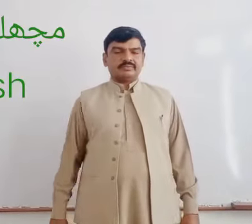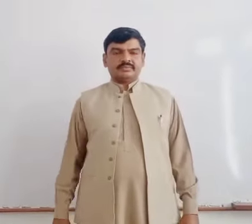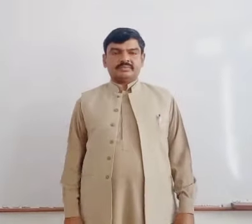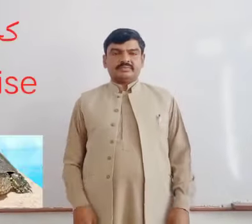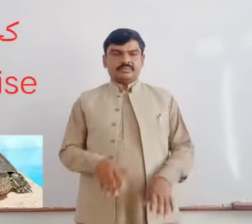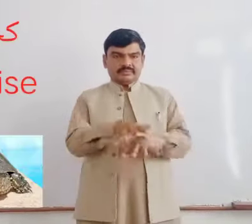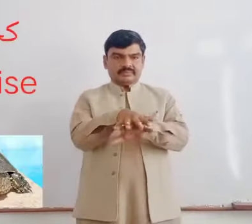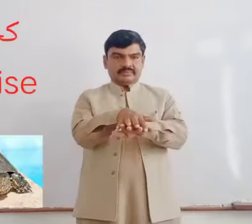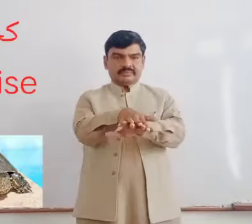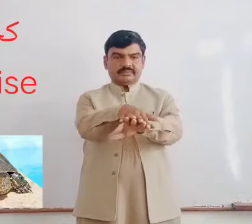कछुआ,